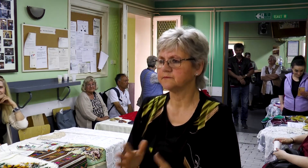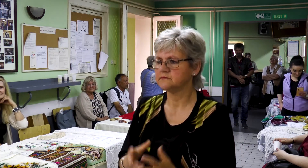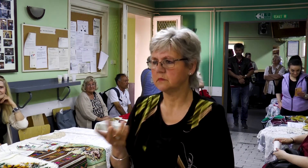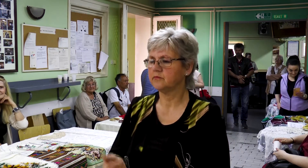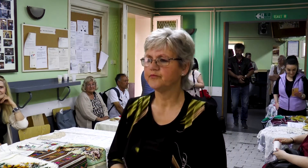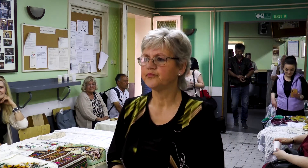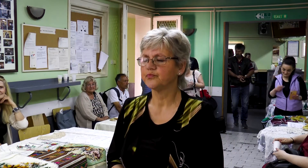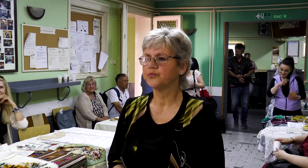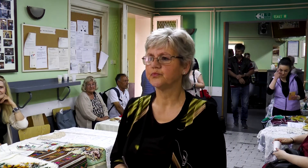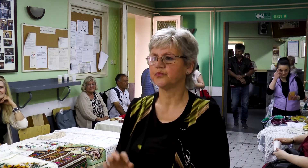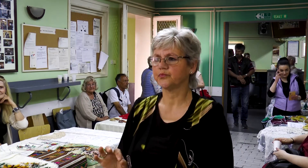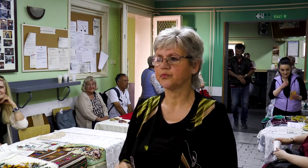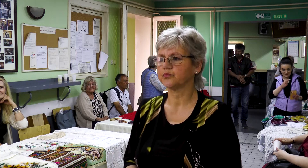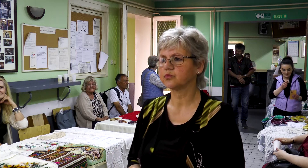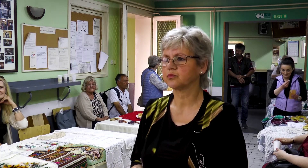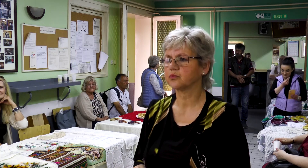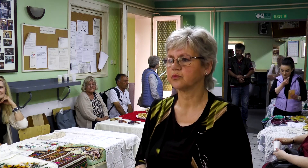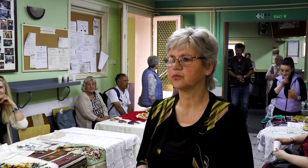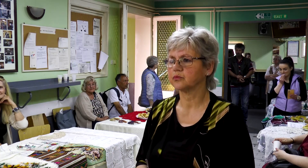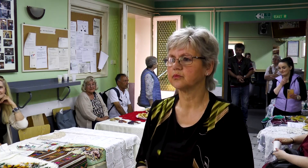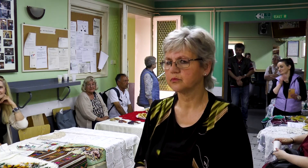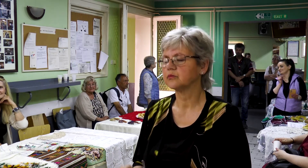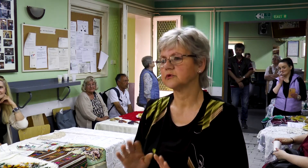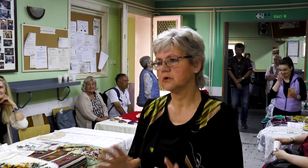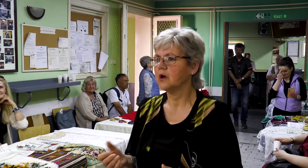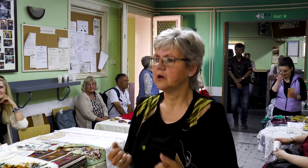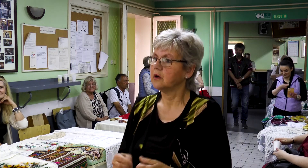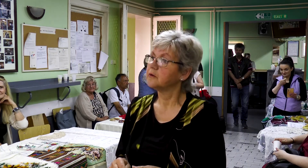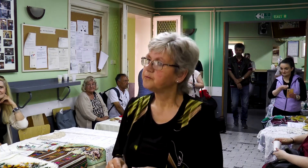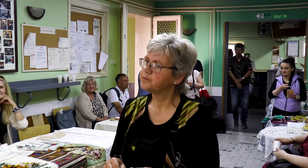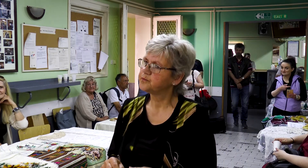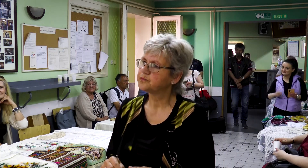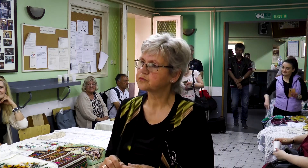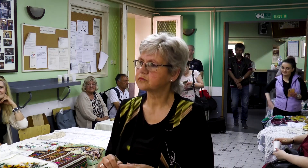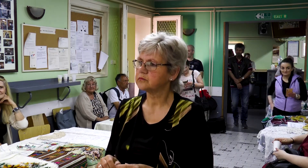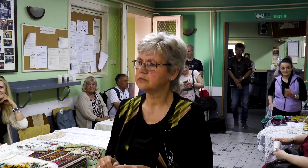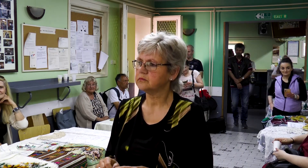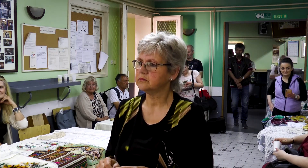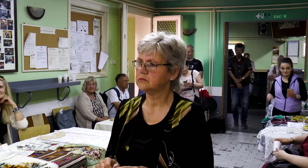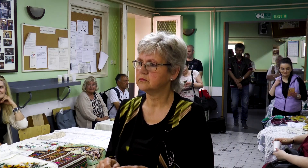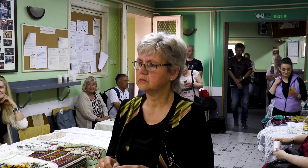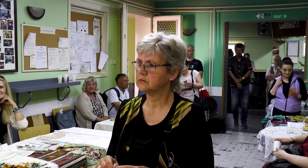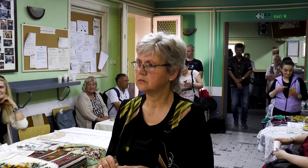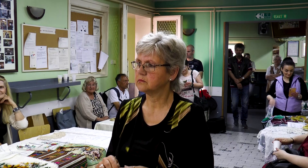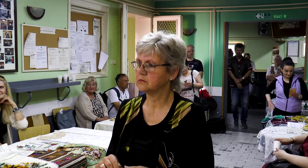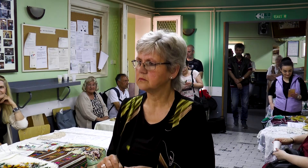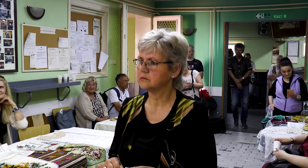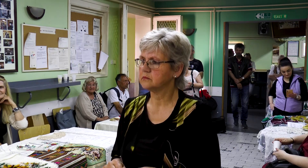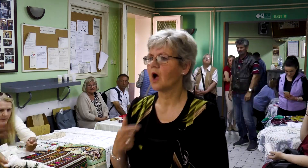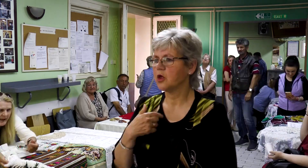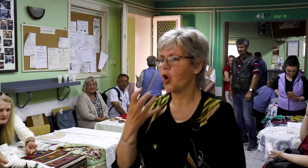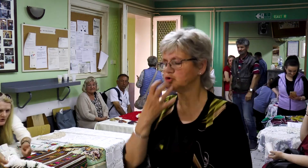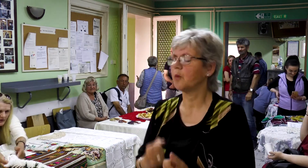ručnih radova u Subotici. A što se tiče konkretno učešća na ovoj manifestaciji, zašto im je to